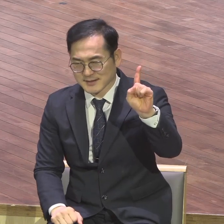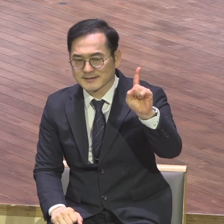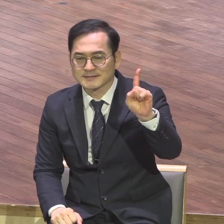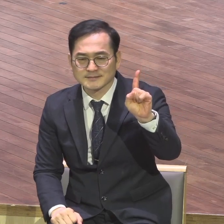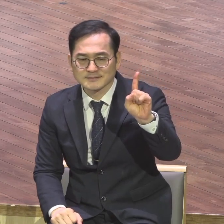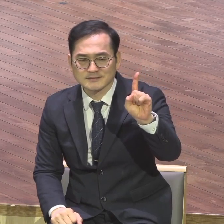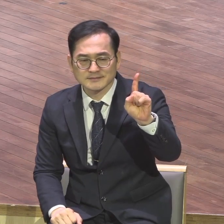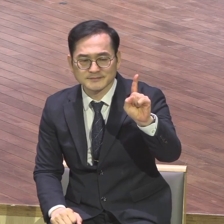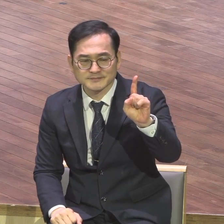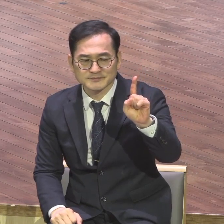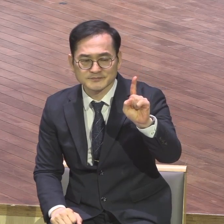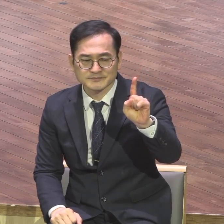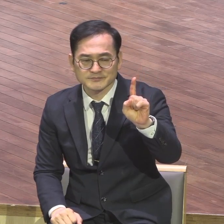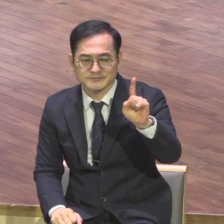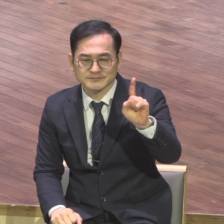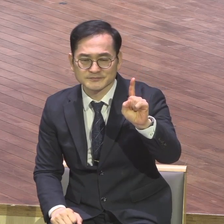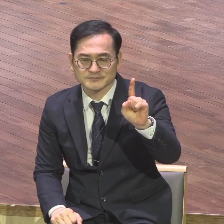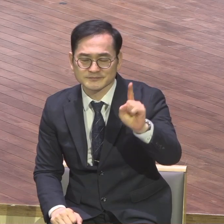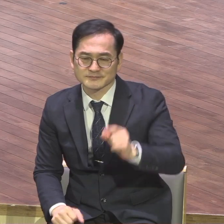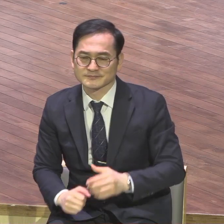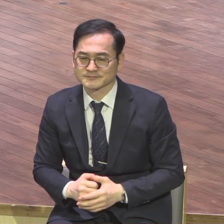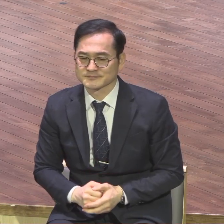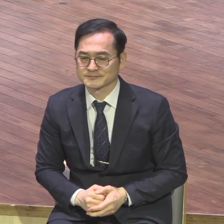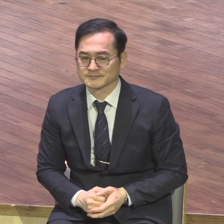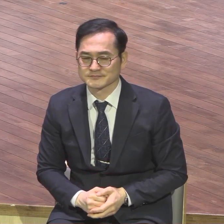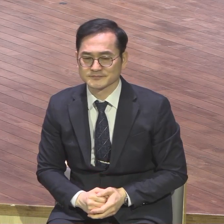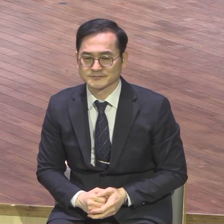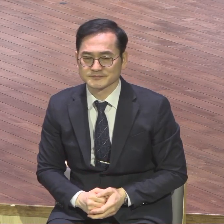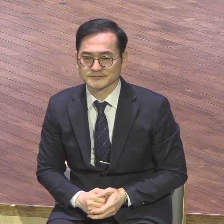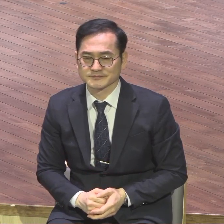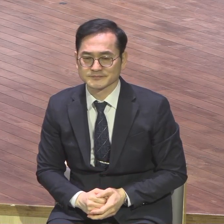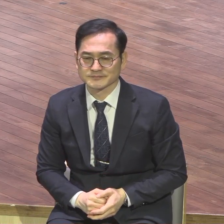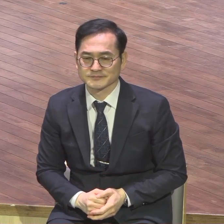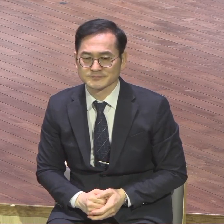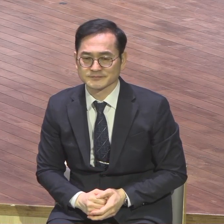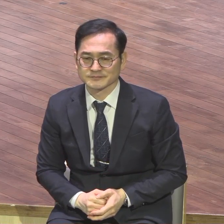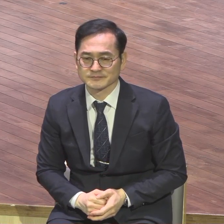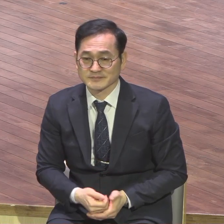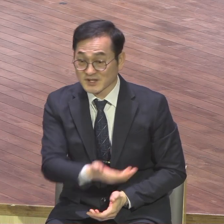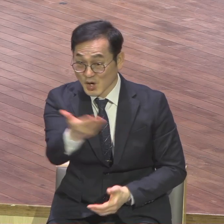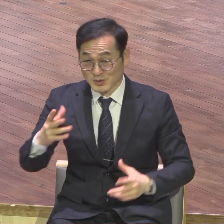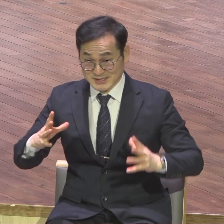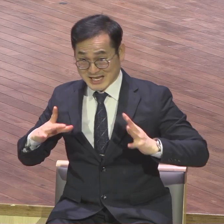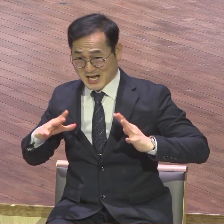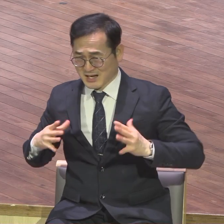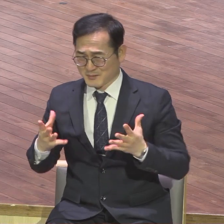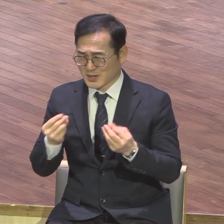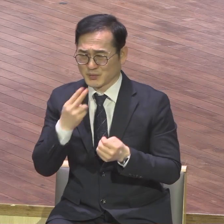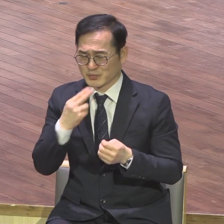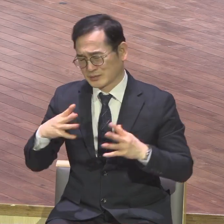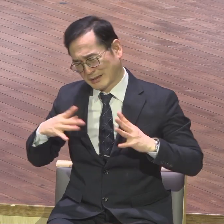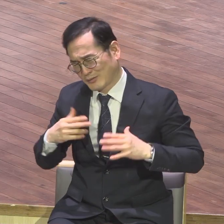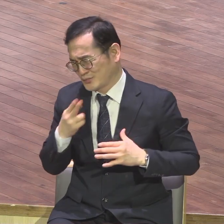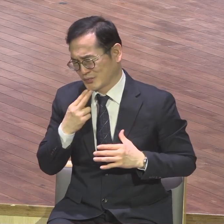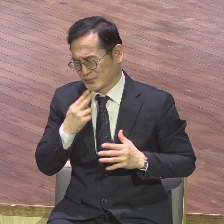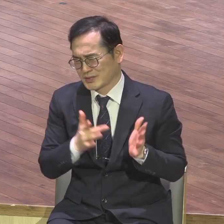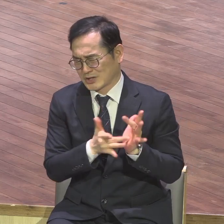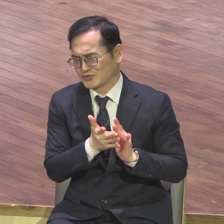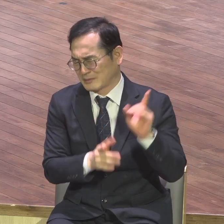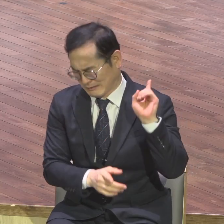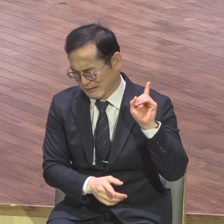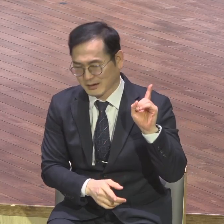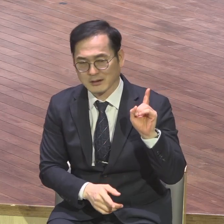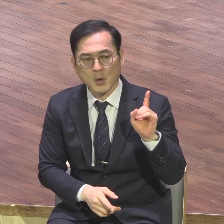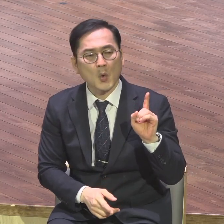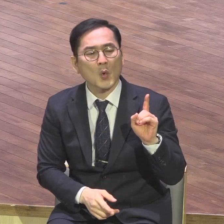뿐이다. 예수 그리스도만 자랑해. 여러분요, 자랑할 게 많이 없는 게 좋아요. 하나님이 그런